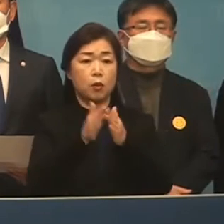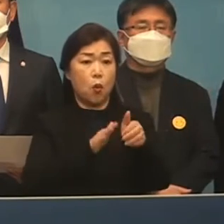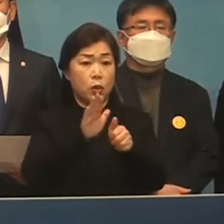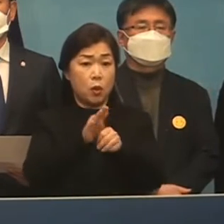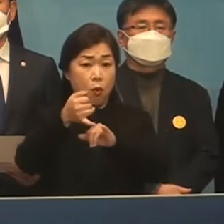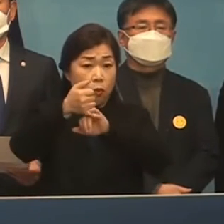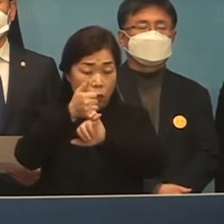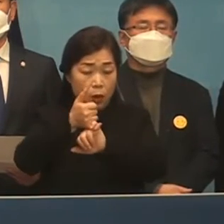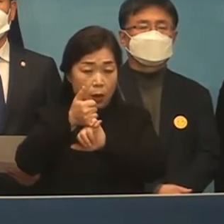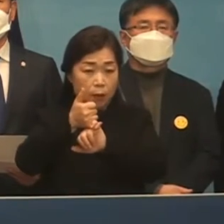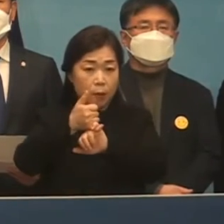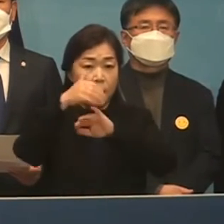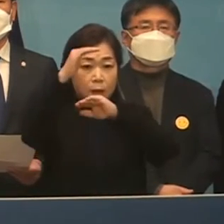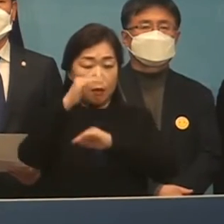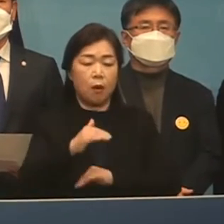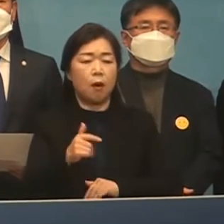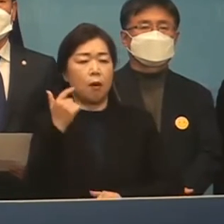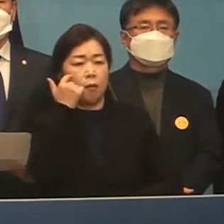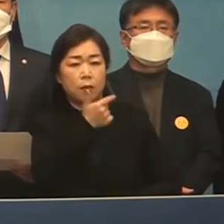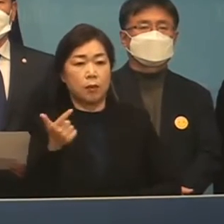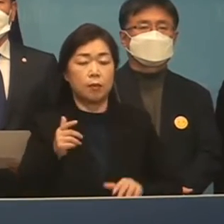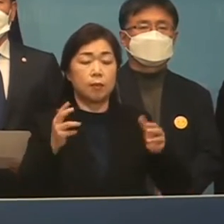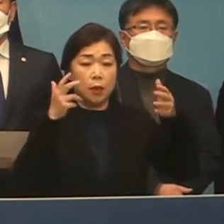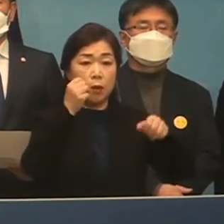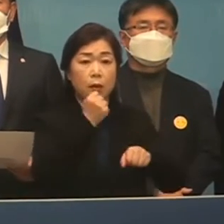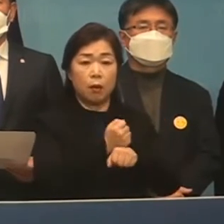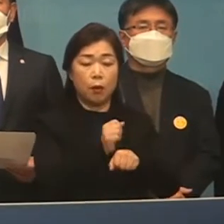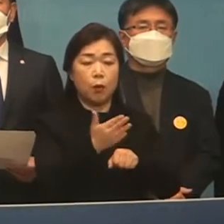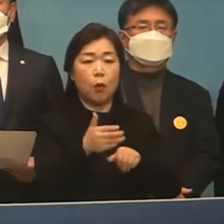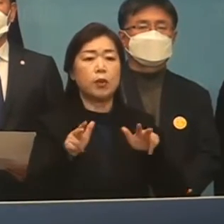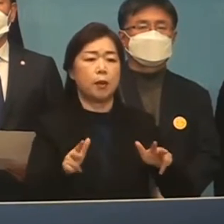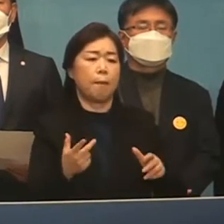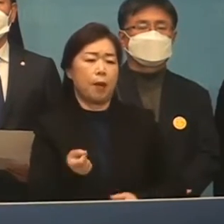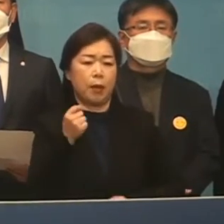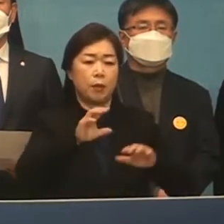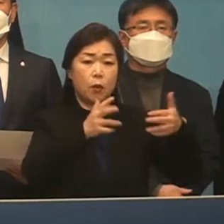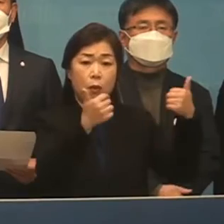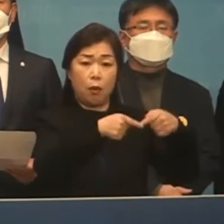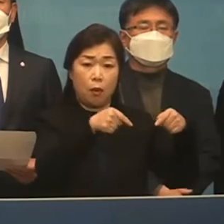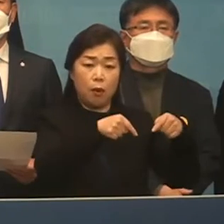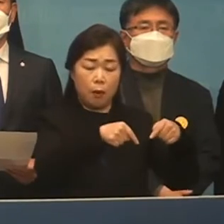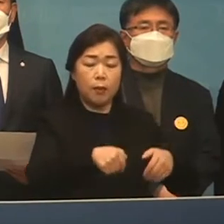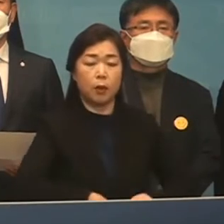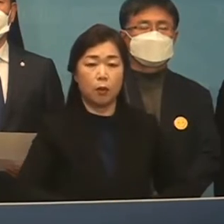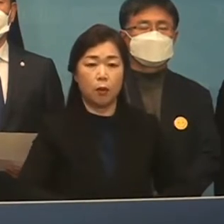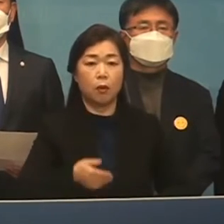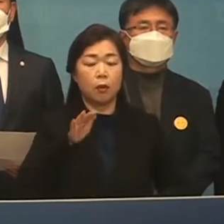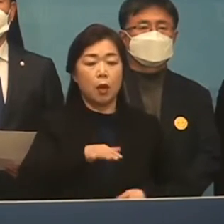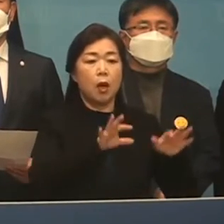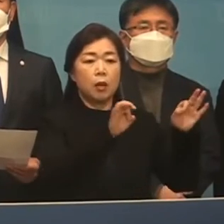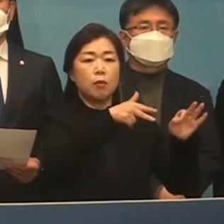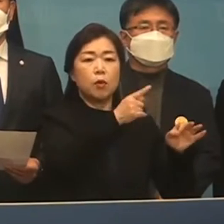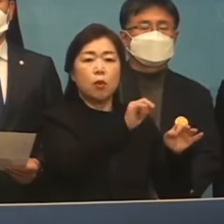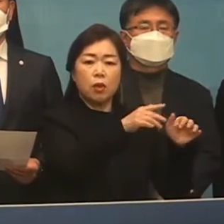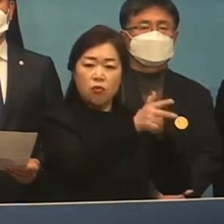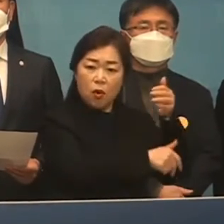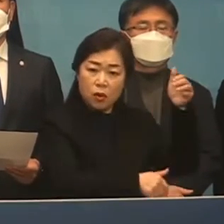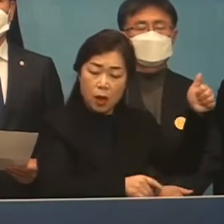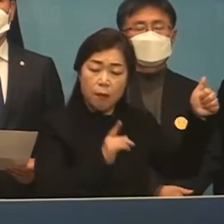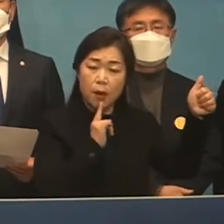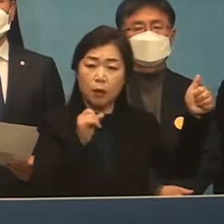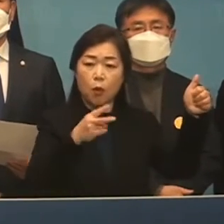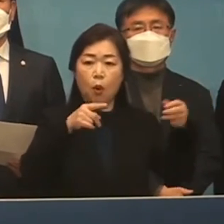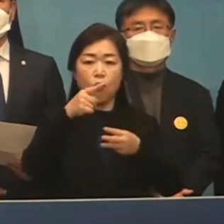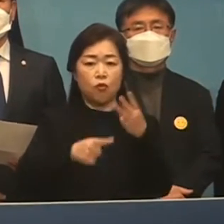일이고 지금 당장 논의가 시작되어야 합니다. 그런데 김정인 위원장도 윤석열 후보가 그랬던